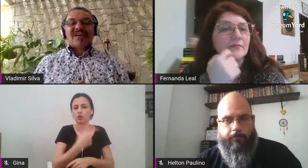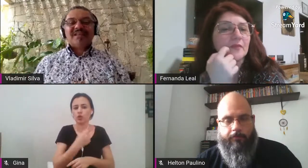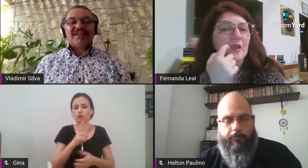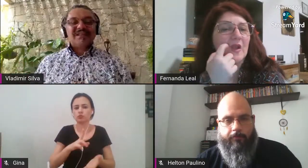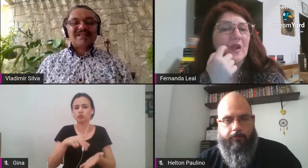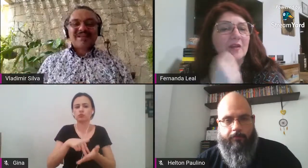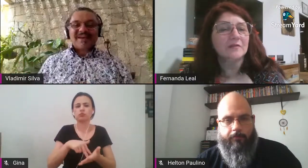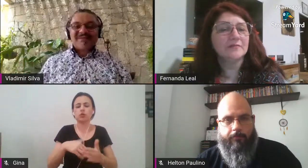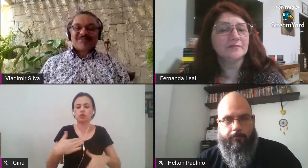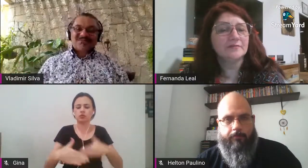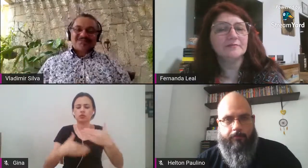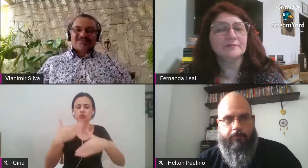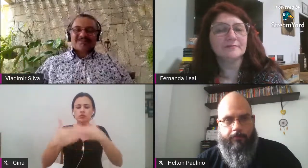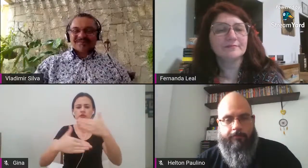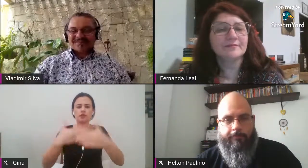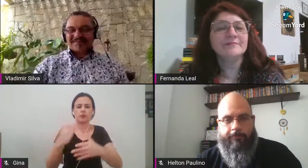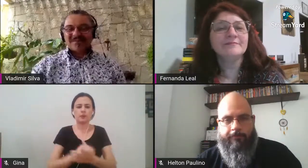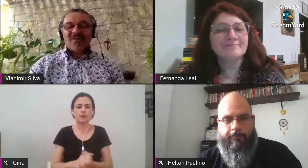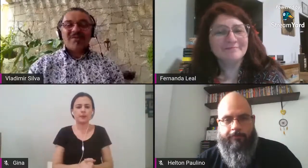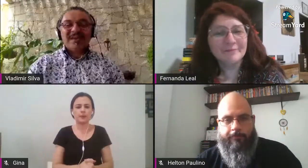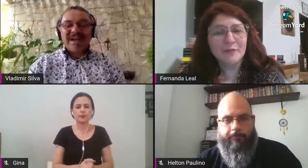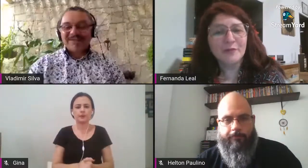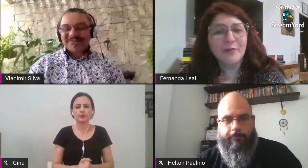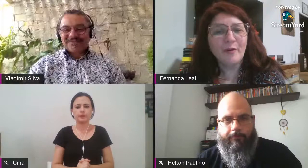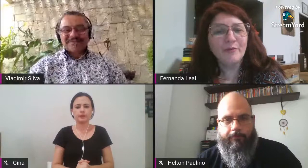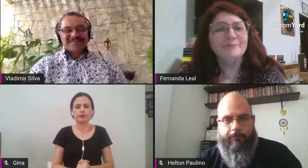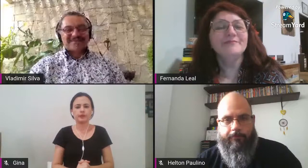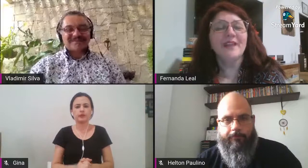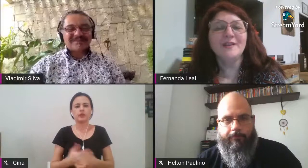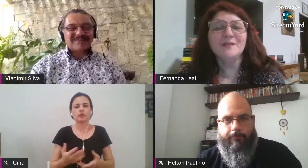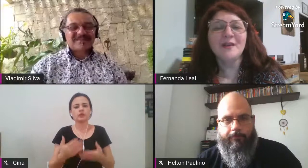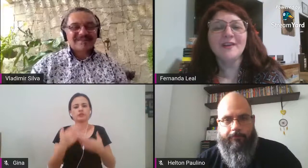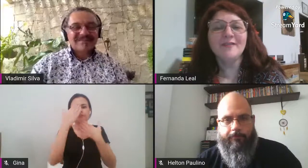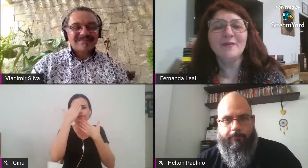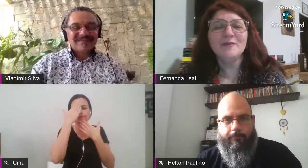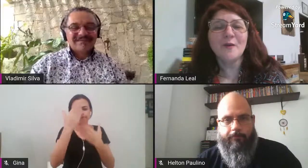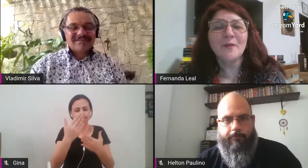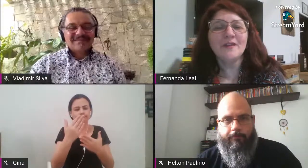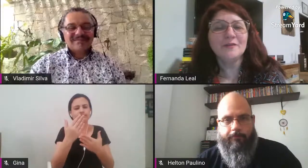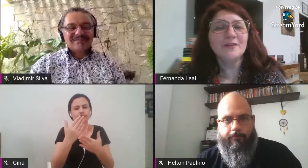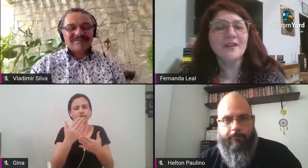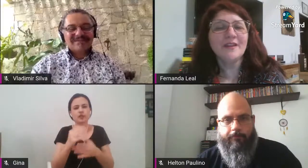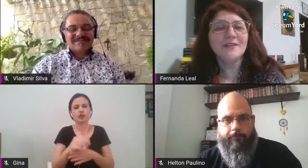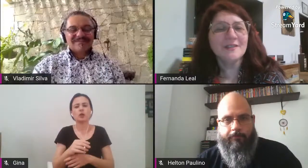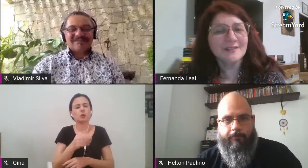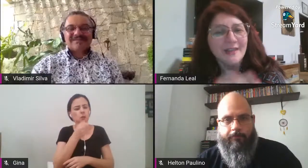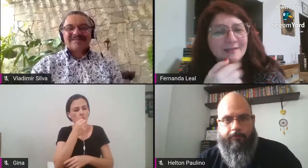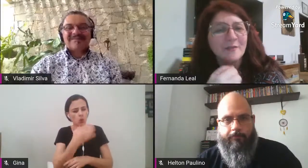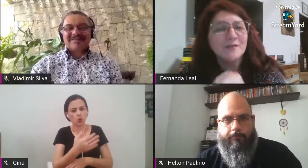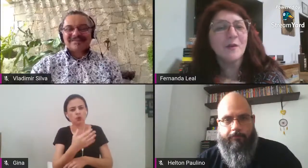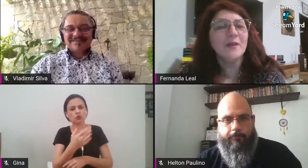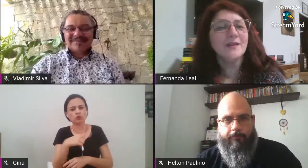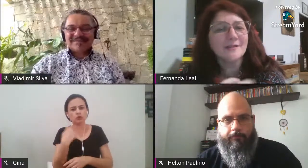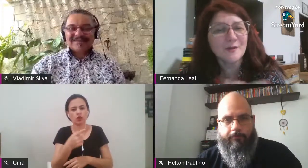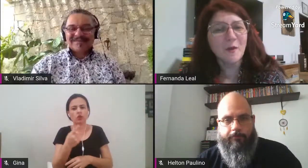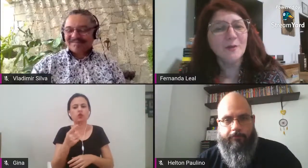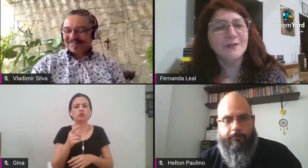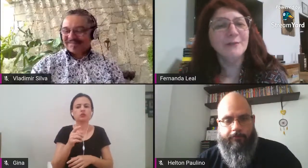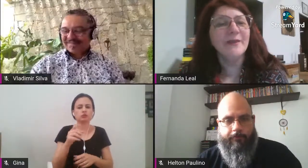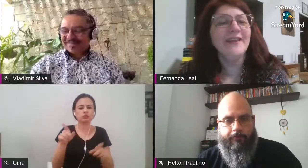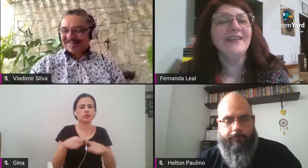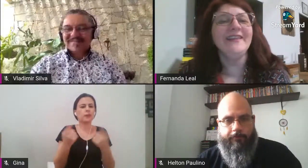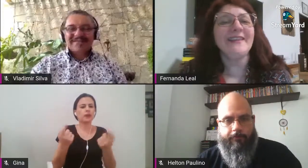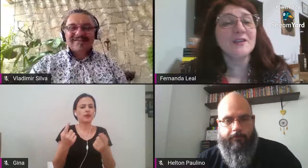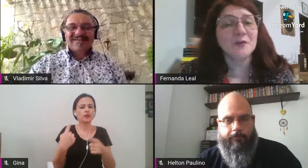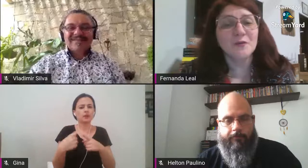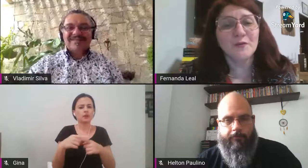e levar adiante esse trabalho. Obrigado. Muito bom. É isso aí, vamos cobrando, né? A gente recebe as